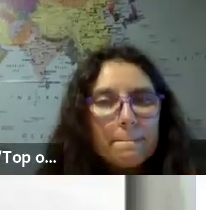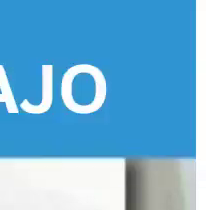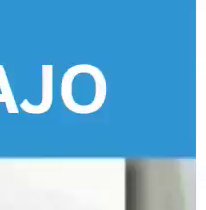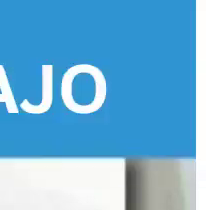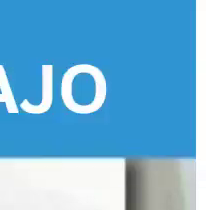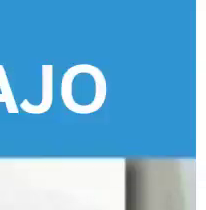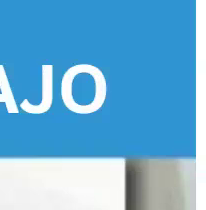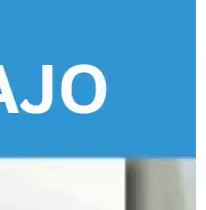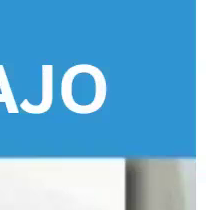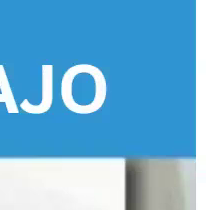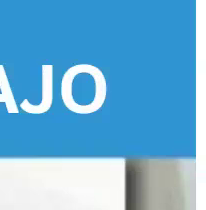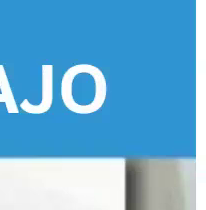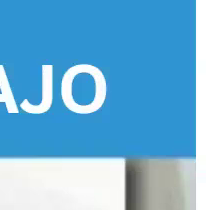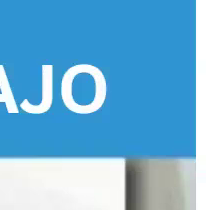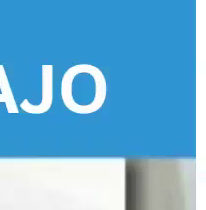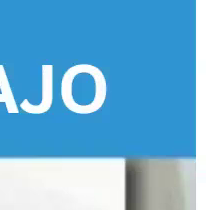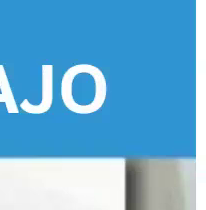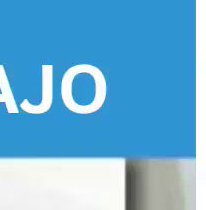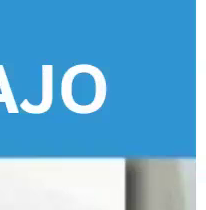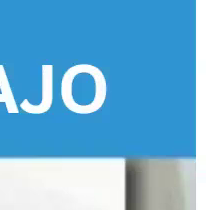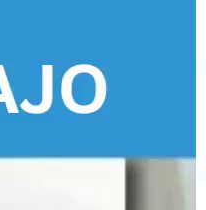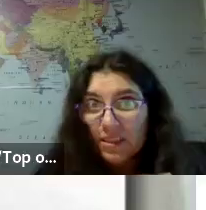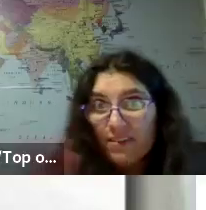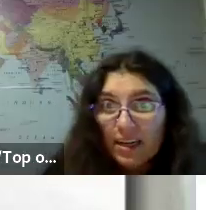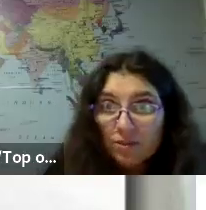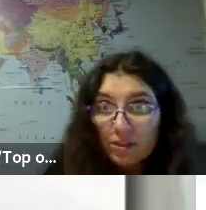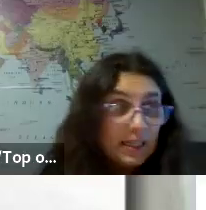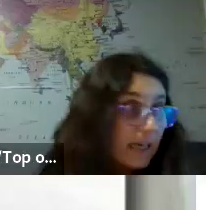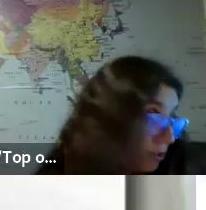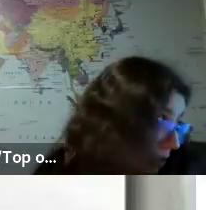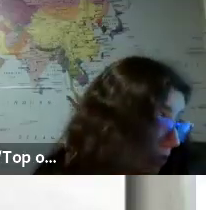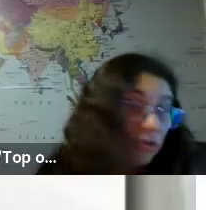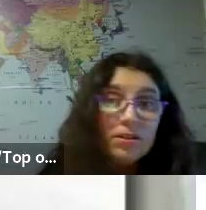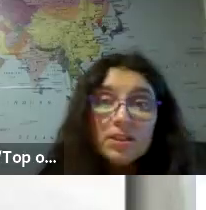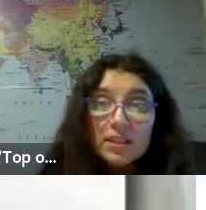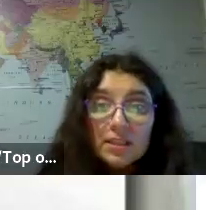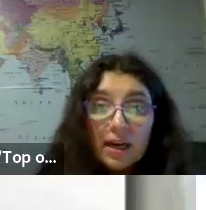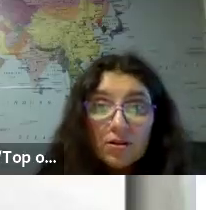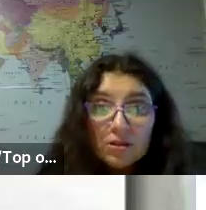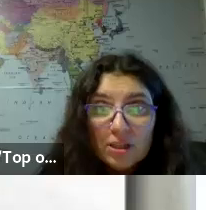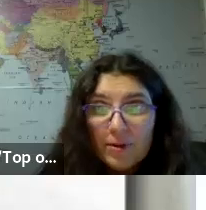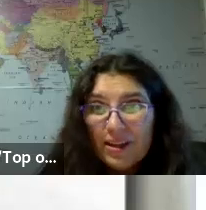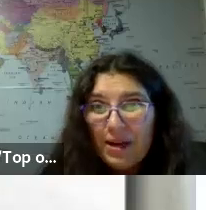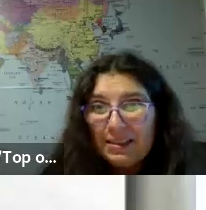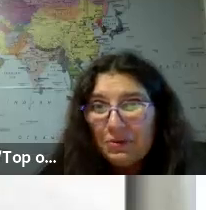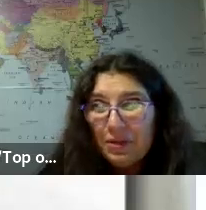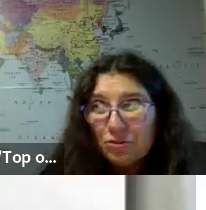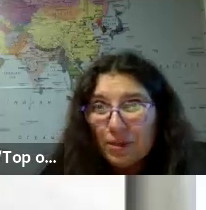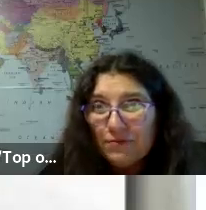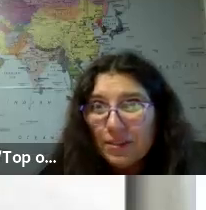Angosta. angostas, ya. No sabemos si se abre en la totalidad, ¿no es cierto? Angosta, pero además tengo una